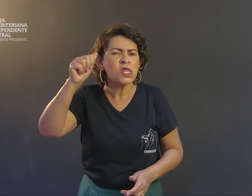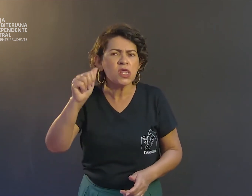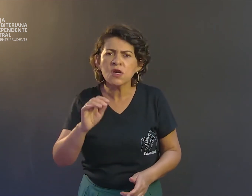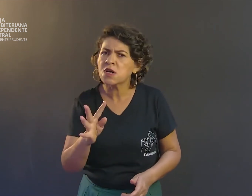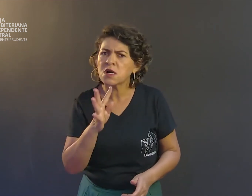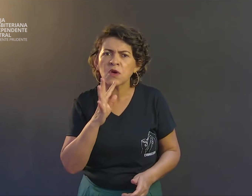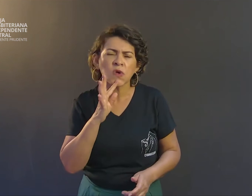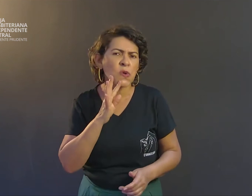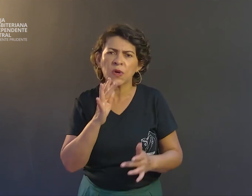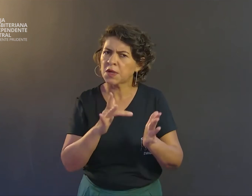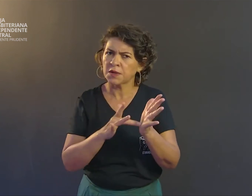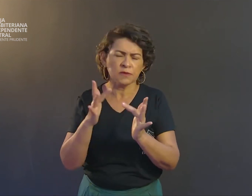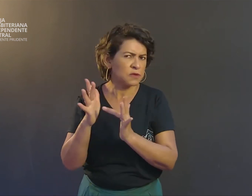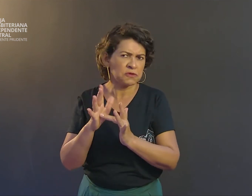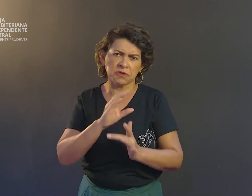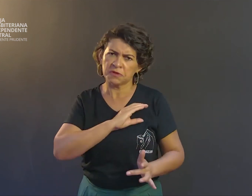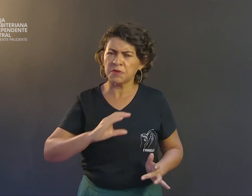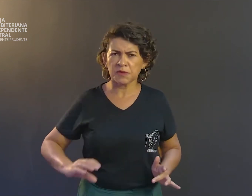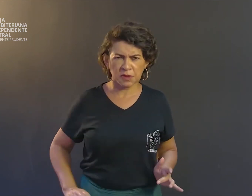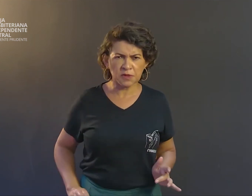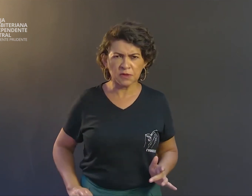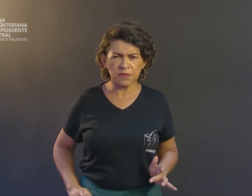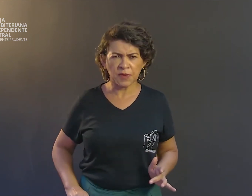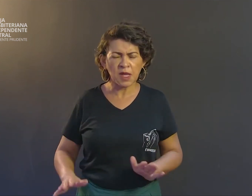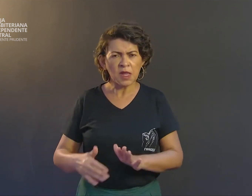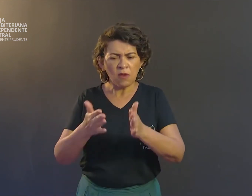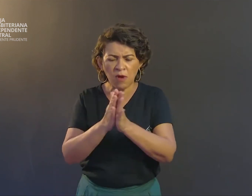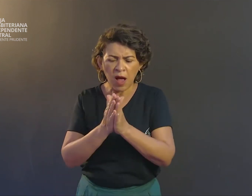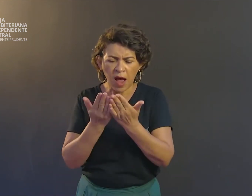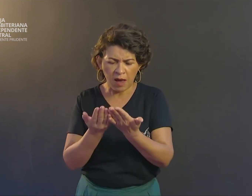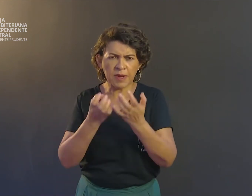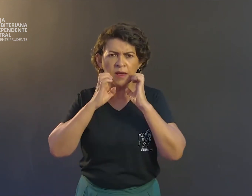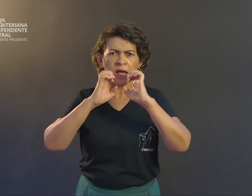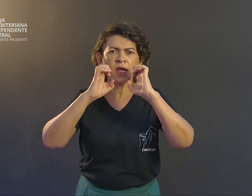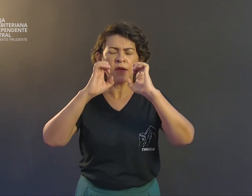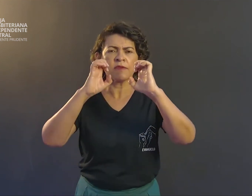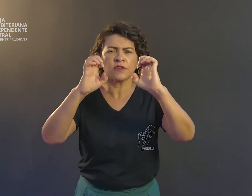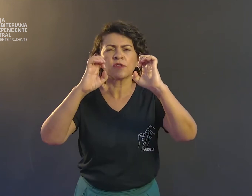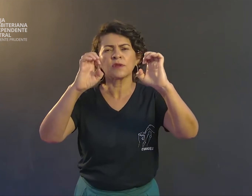Evangelho de maneira simples, apresentando o que Jesus havia feito e quem ele era.